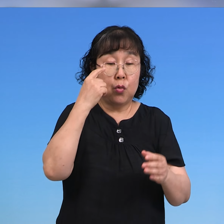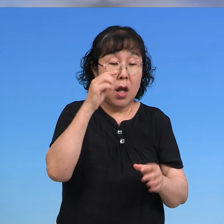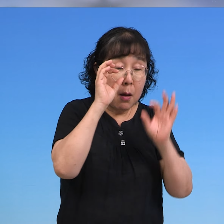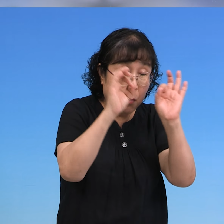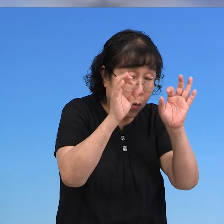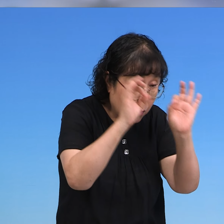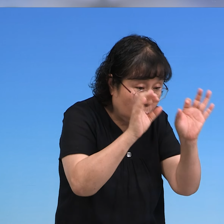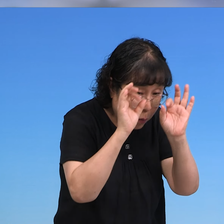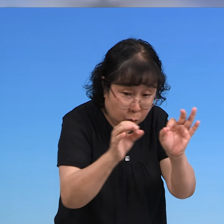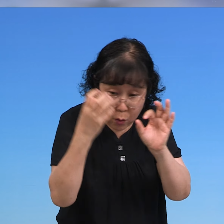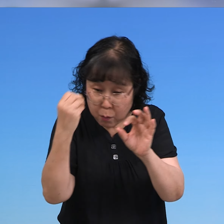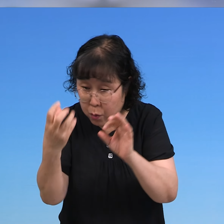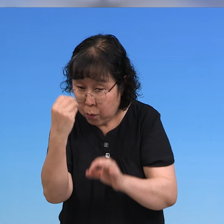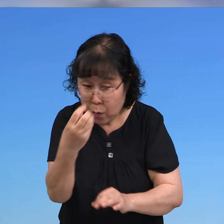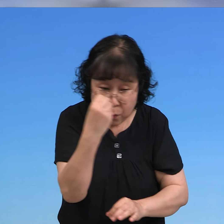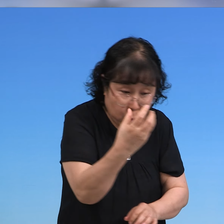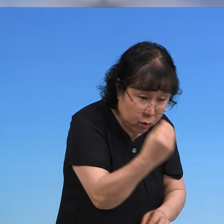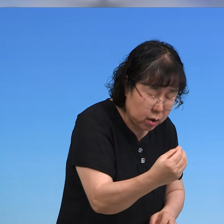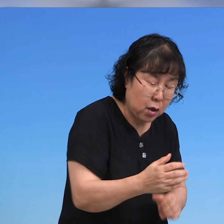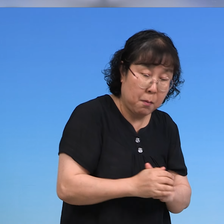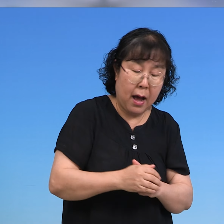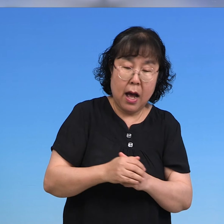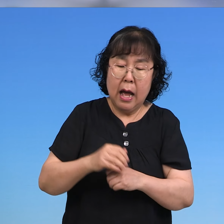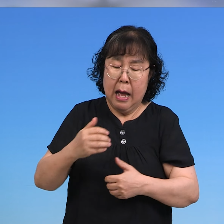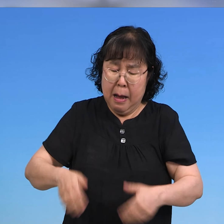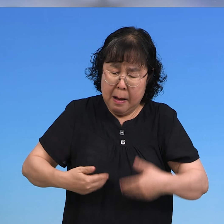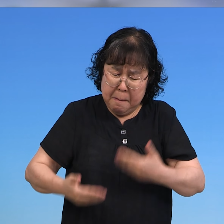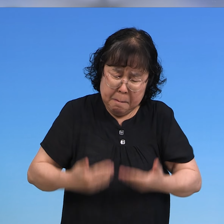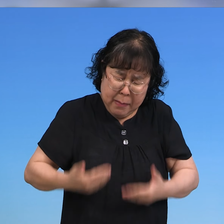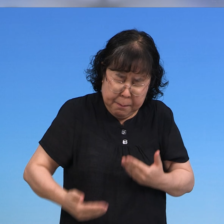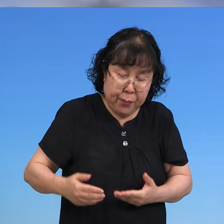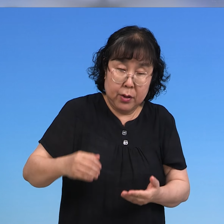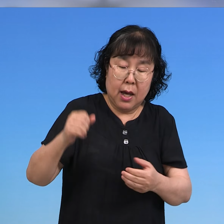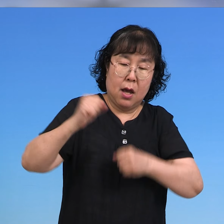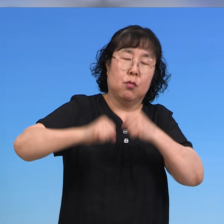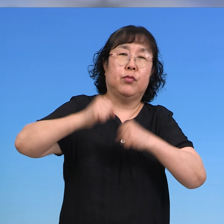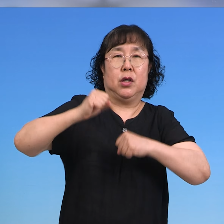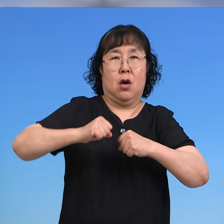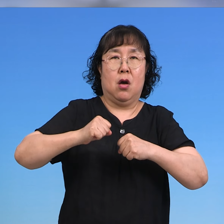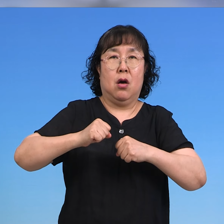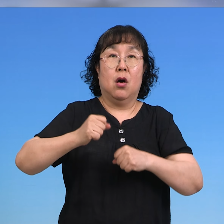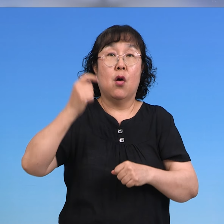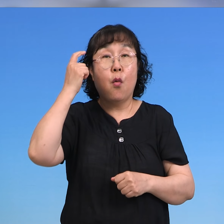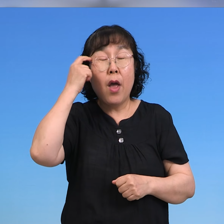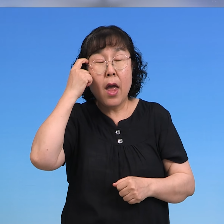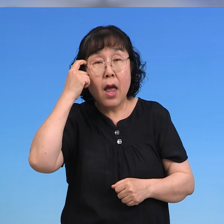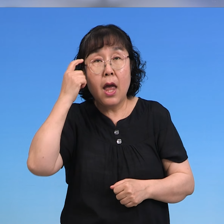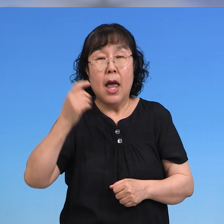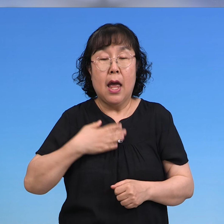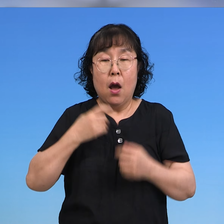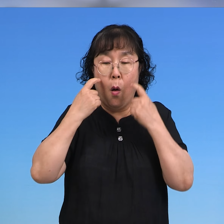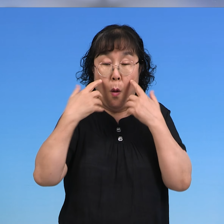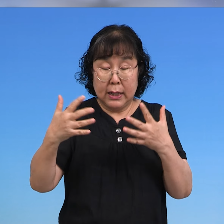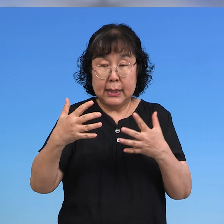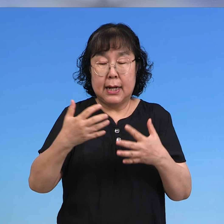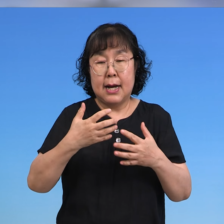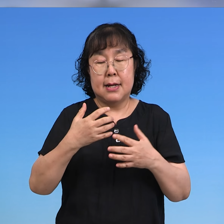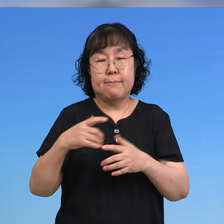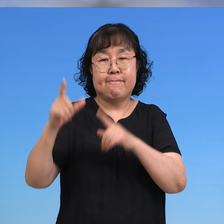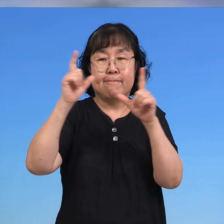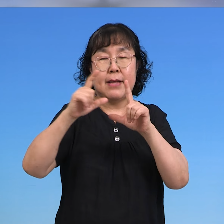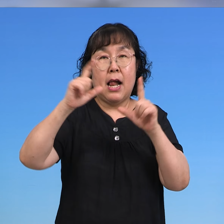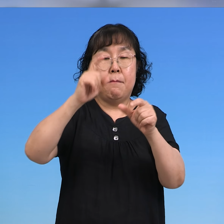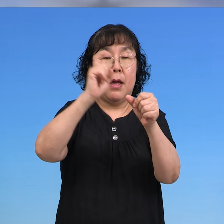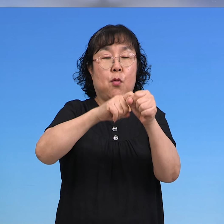카페 주인은 가만히 앉아있지를 않는다. 왜? 그에게는 뚜렷한 삶의 목표가 있고 그 의욕이 있기 때문이에요.